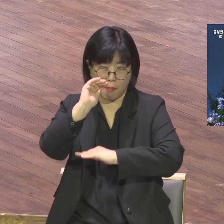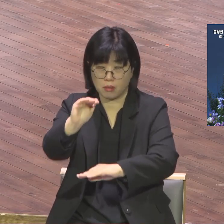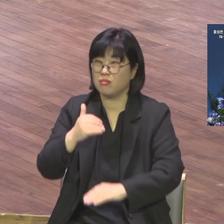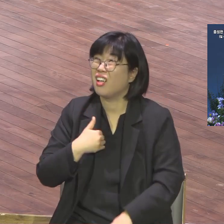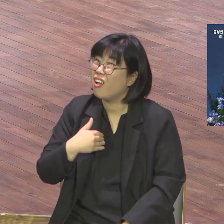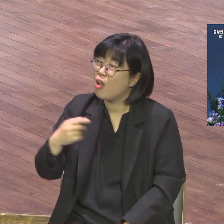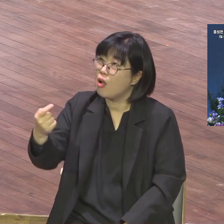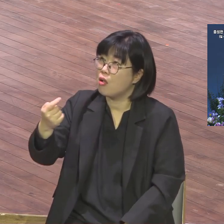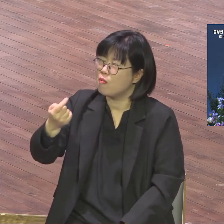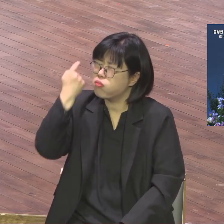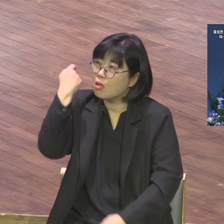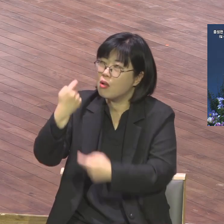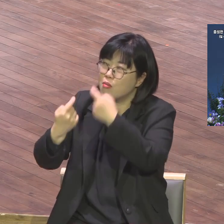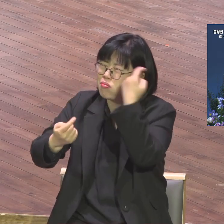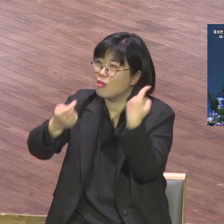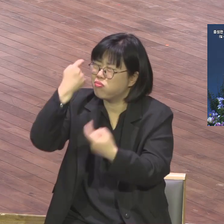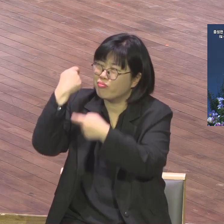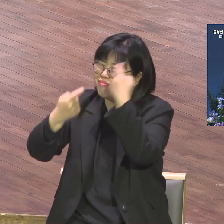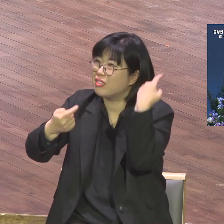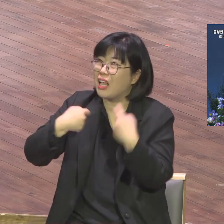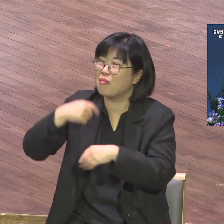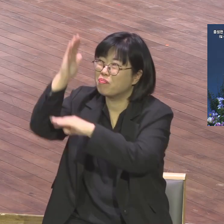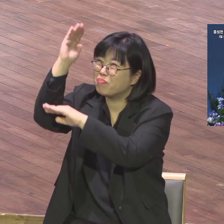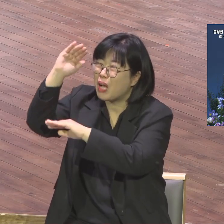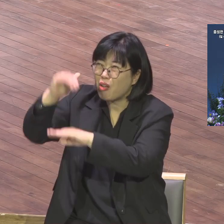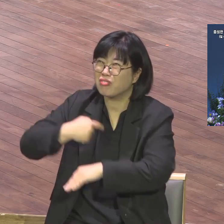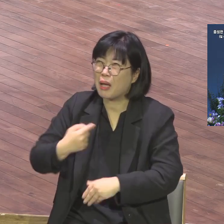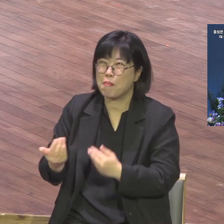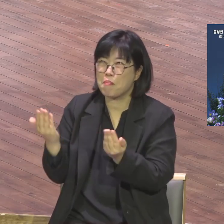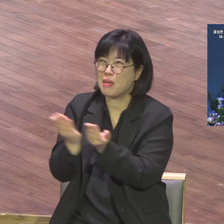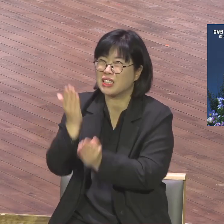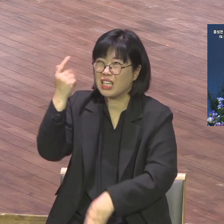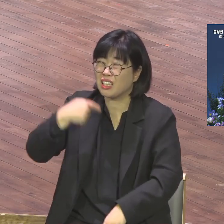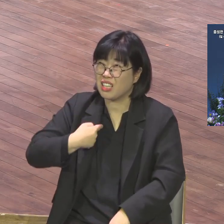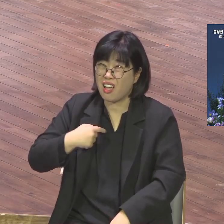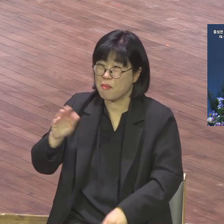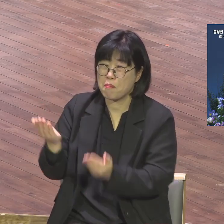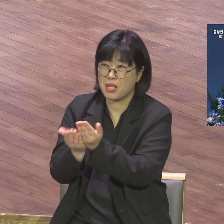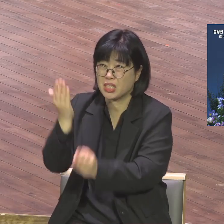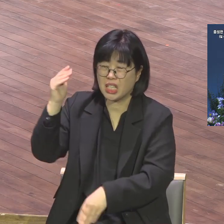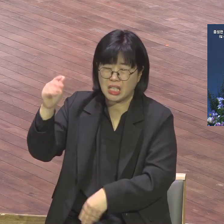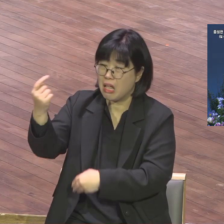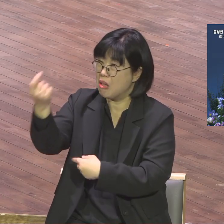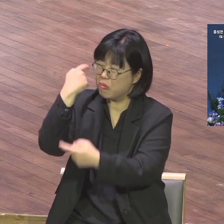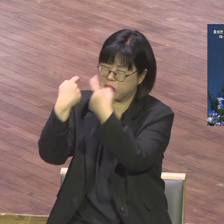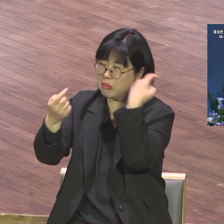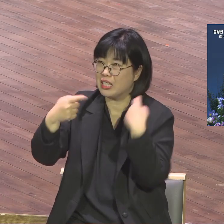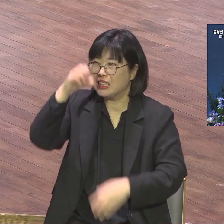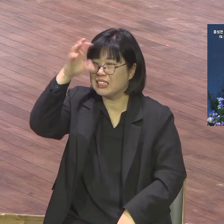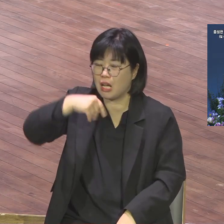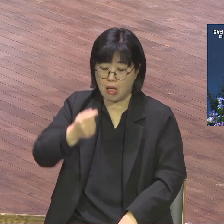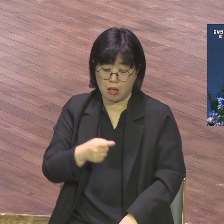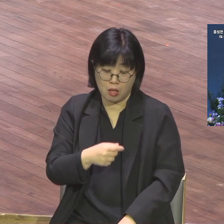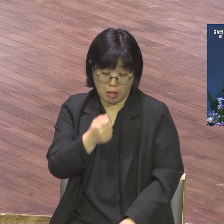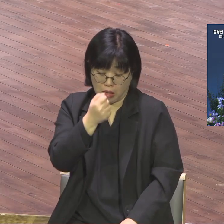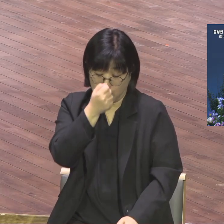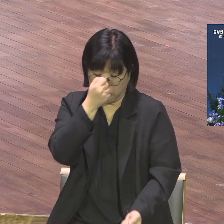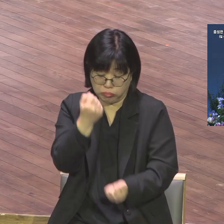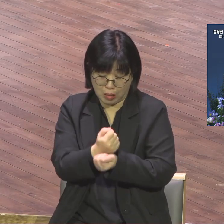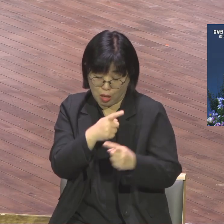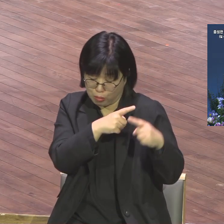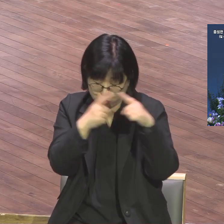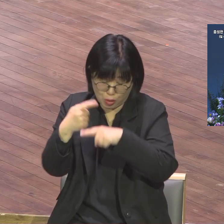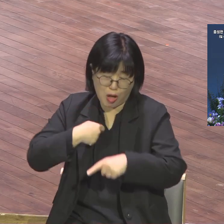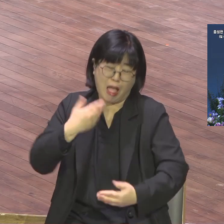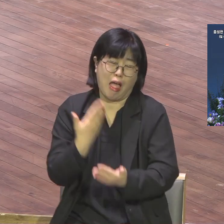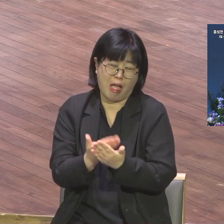관심이냐? 들어줄 수가 없죠. 그래서 기도해도 별 수 없더라. 교회 나가도 별 수 없더라. 뭐 헌신해도 별 수 없더라. 전부 나중심이기